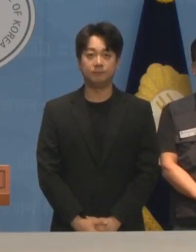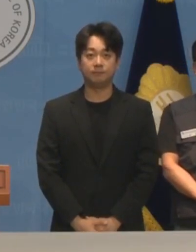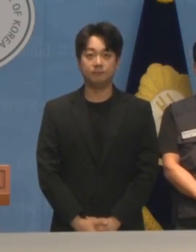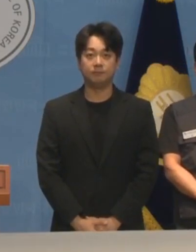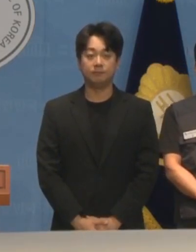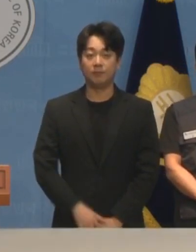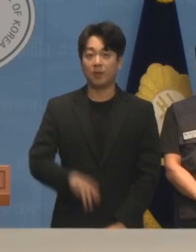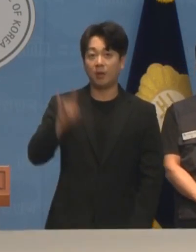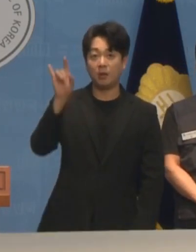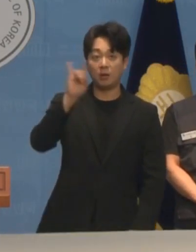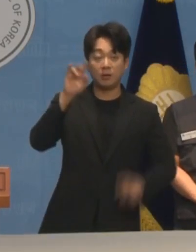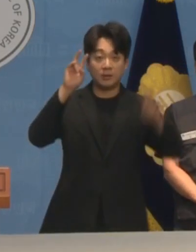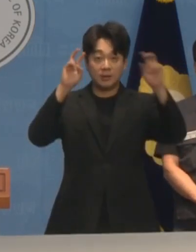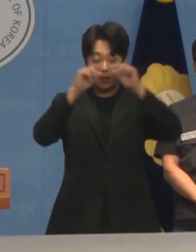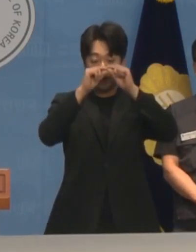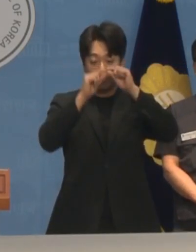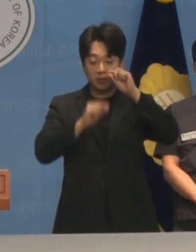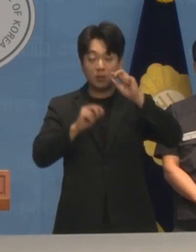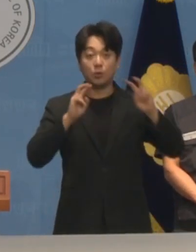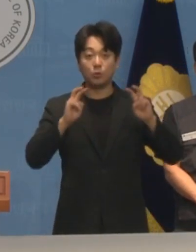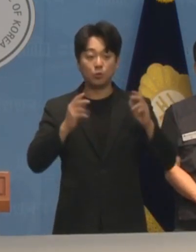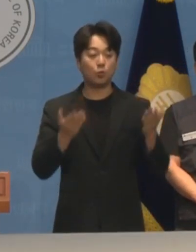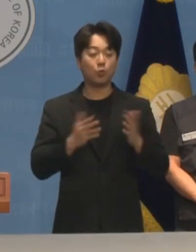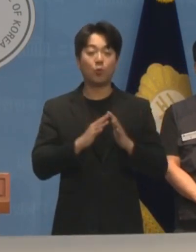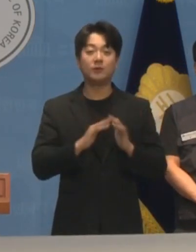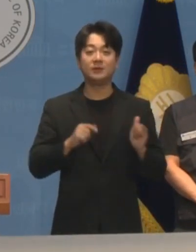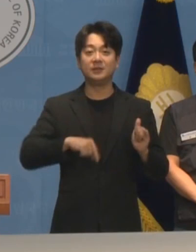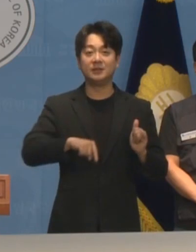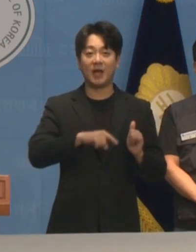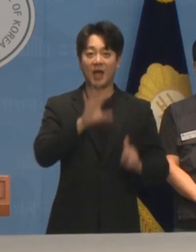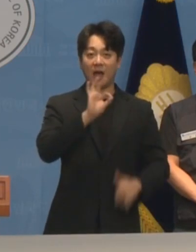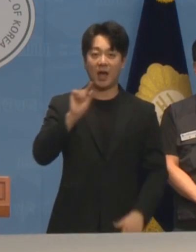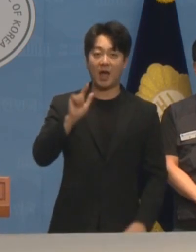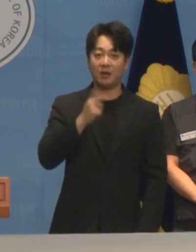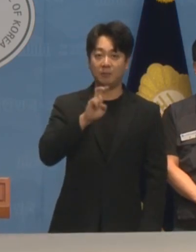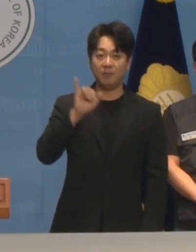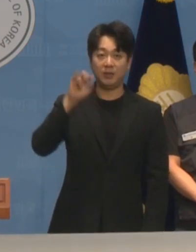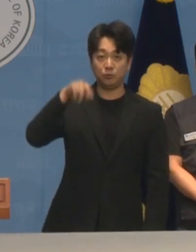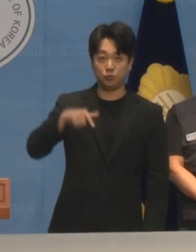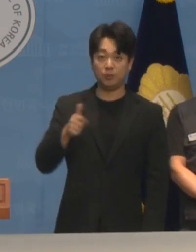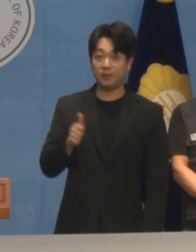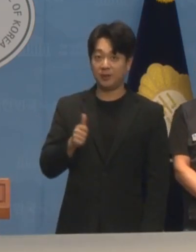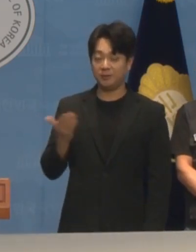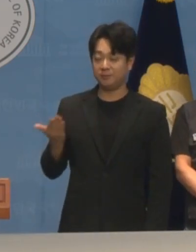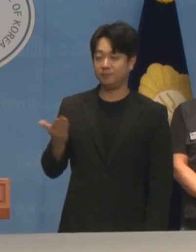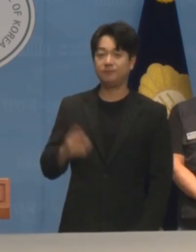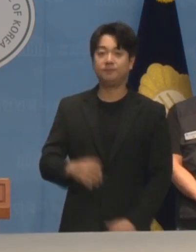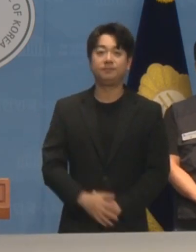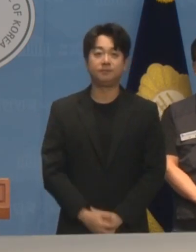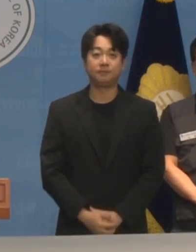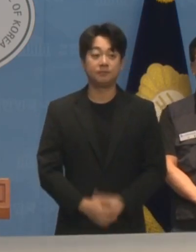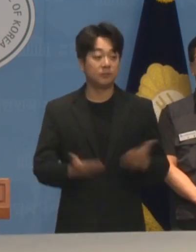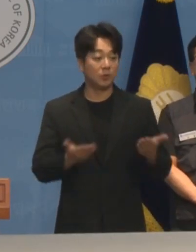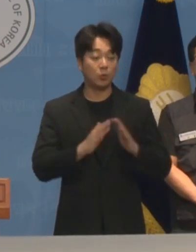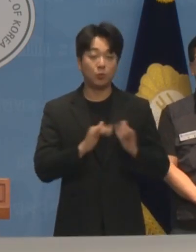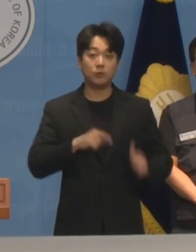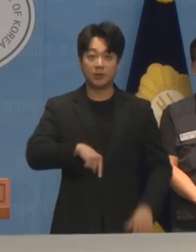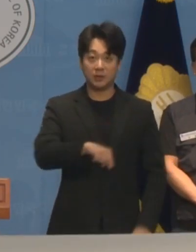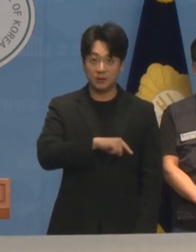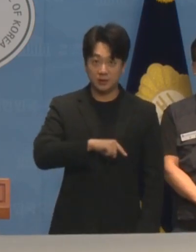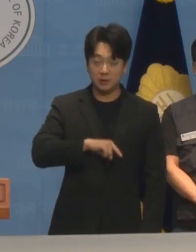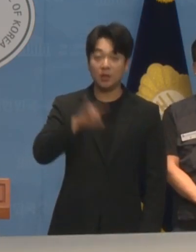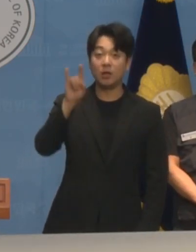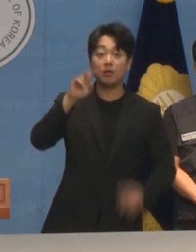현대자동차 사내하청 이수기업 노동자 안미숙입니다. 저희 이수기업 노동자들은 현대자동차